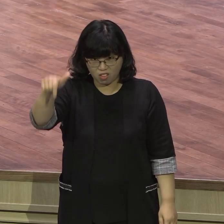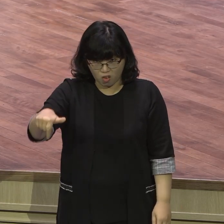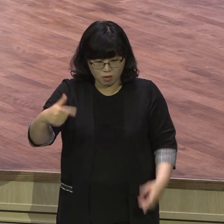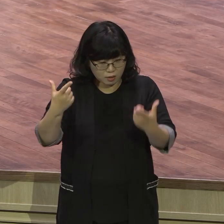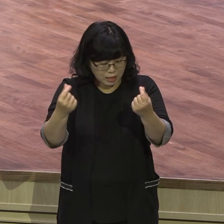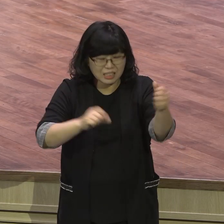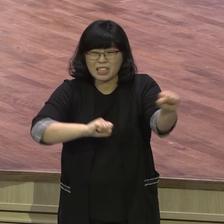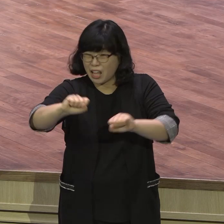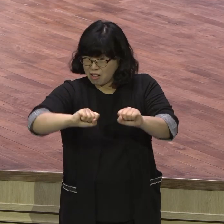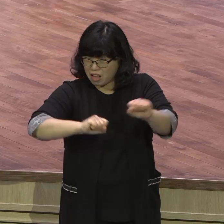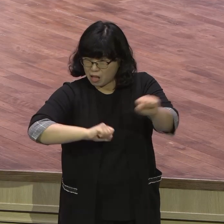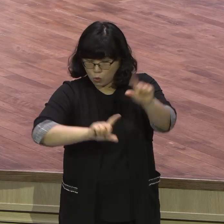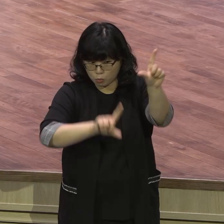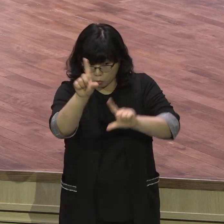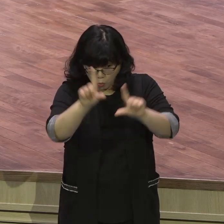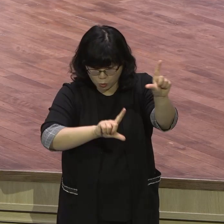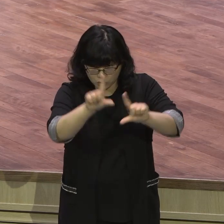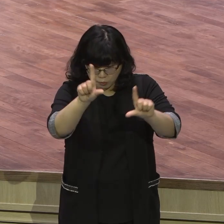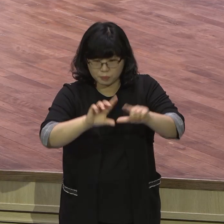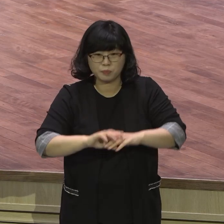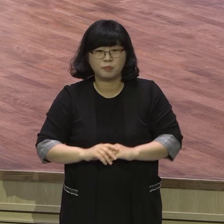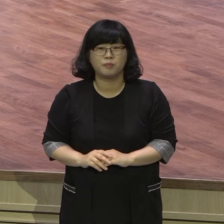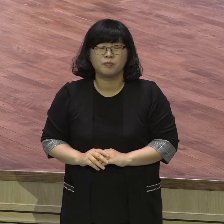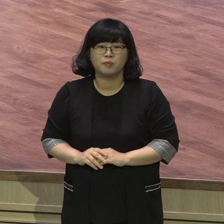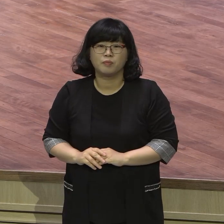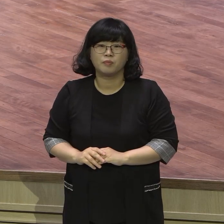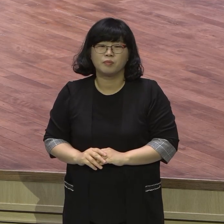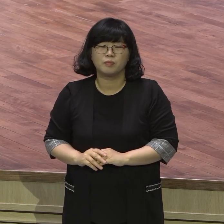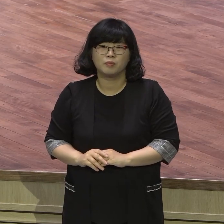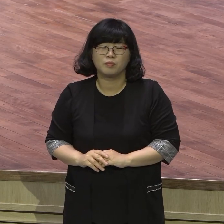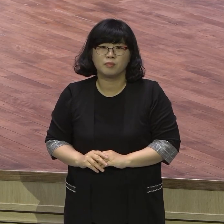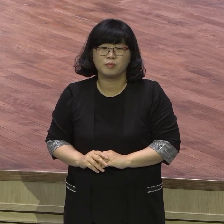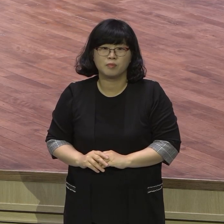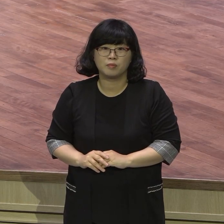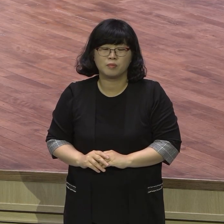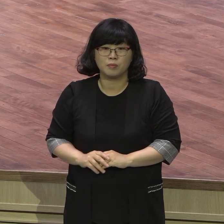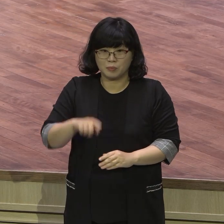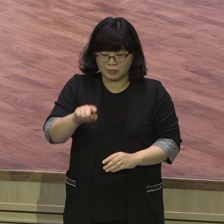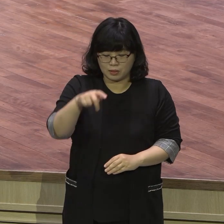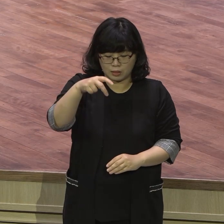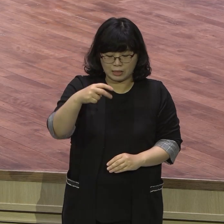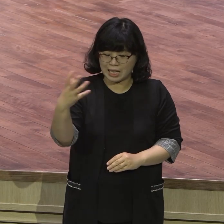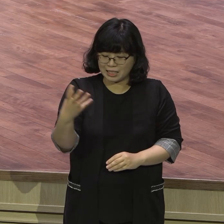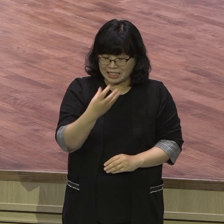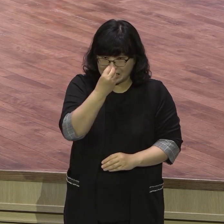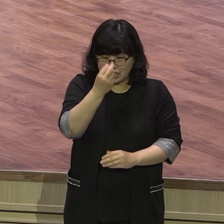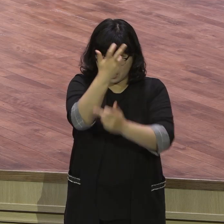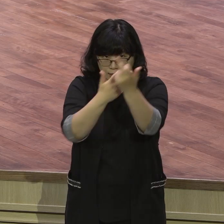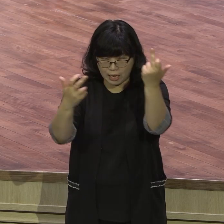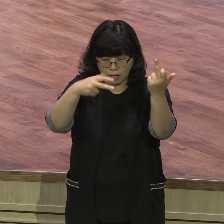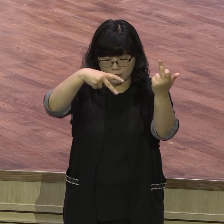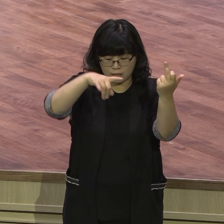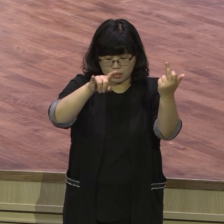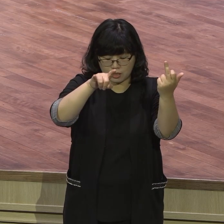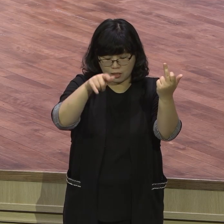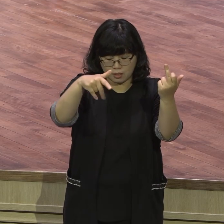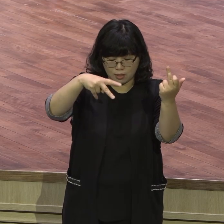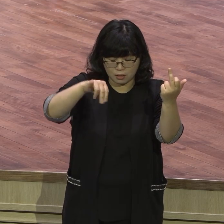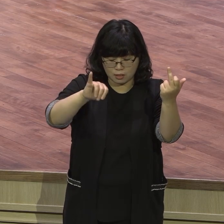모습이 적나라하게 나오는 스토리입니다. 당시 신해산 기석에 진을 치고 있던 이스라엘